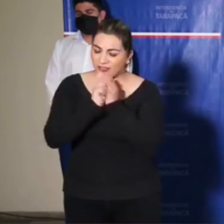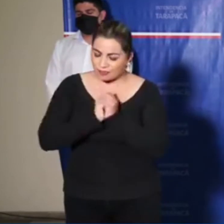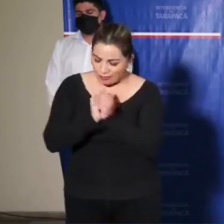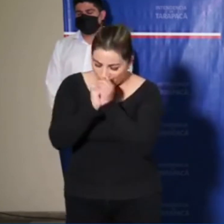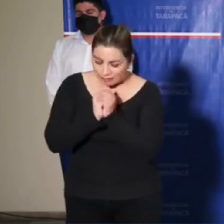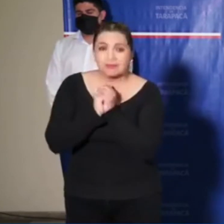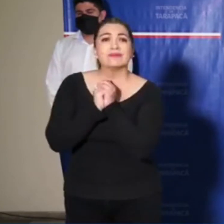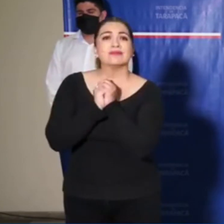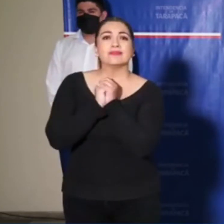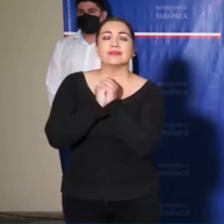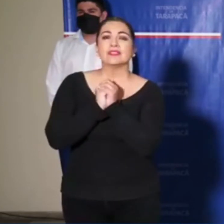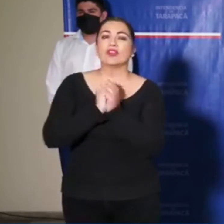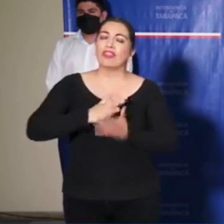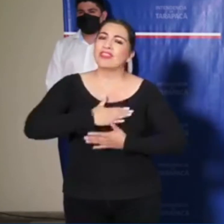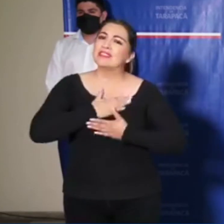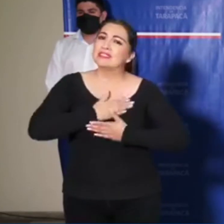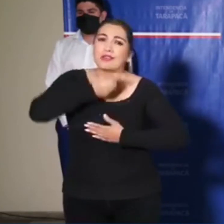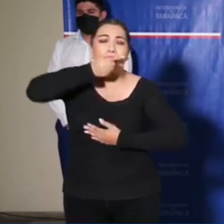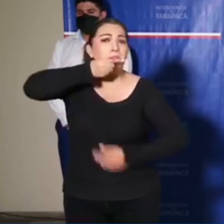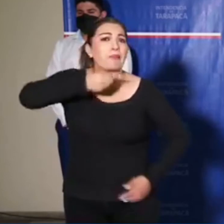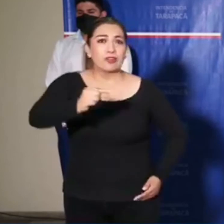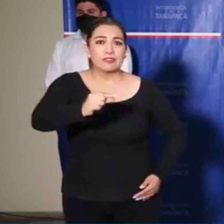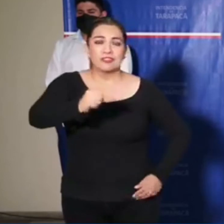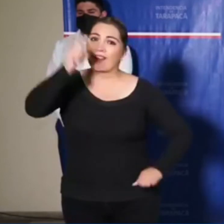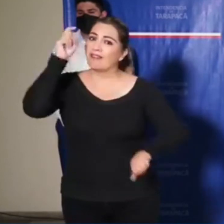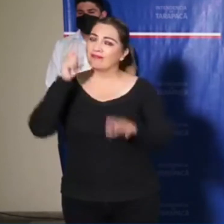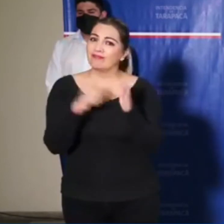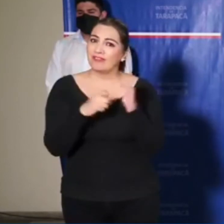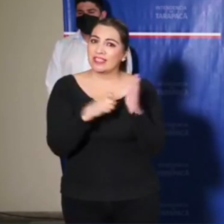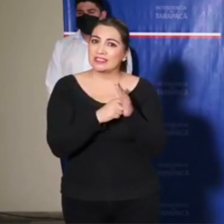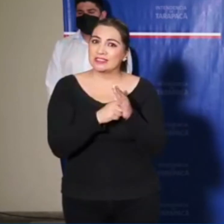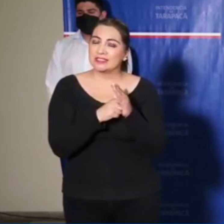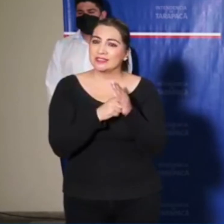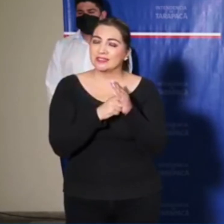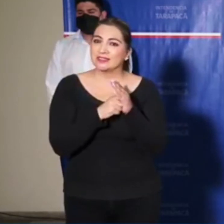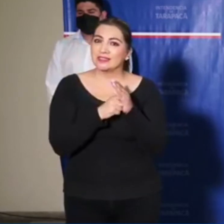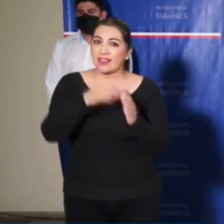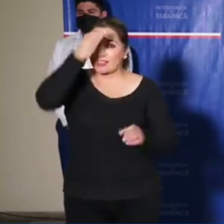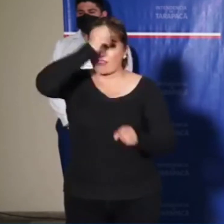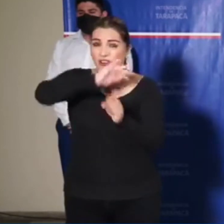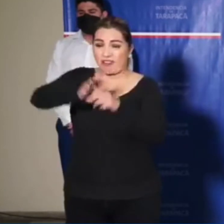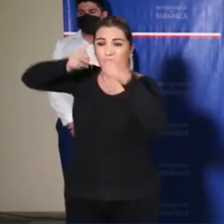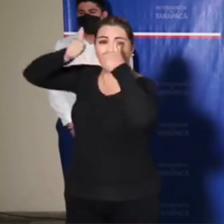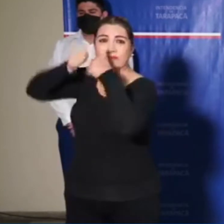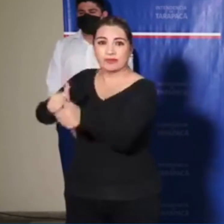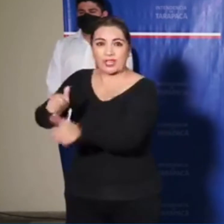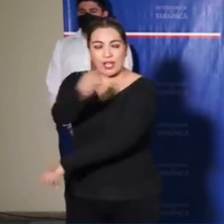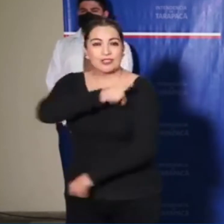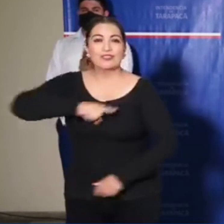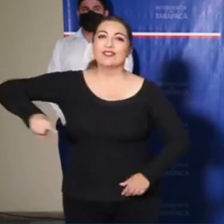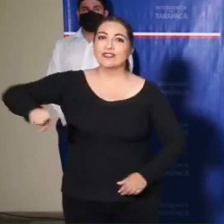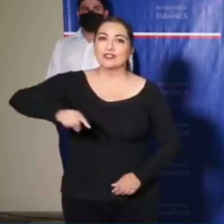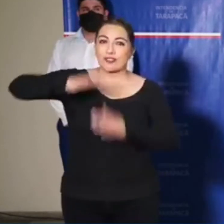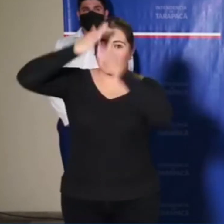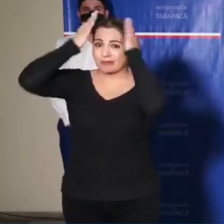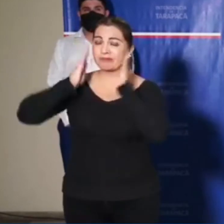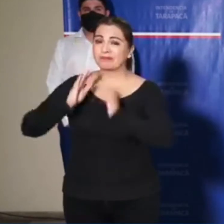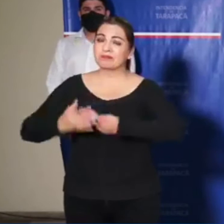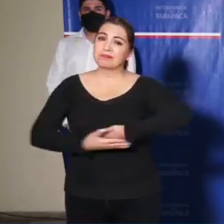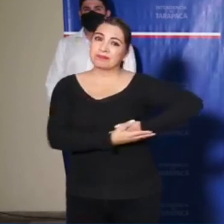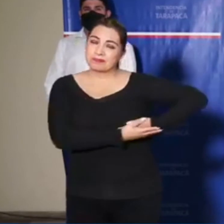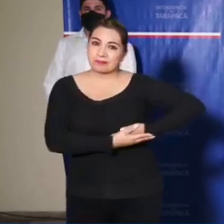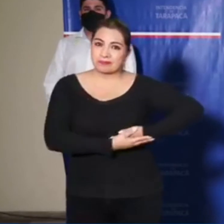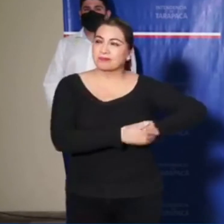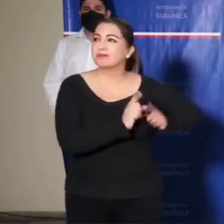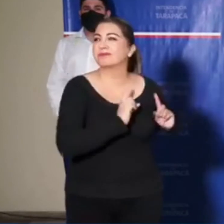súplica, deseando que llegue pronto el momento en que, vencida la enfermedad, podamos correr a encontrarnos con